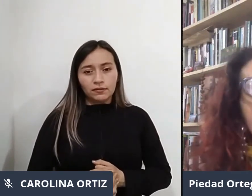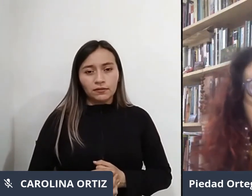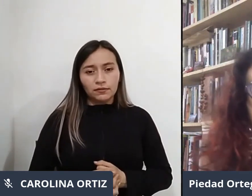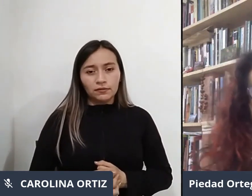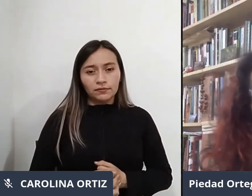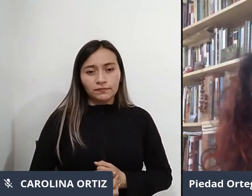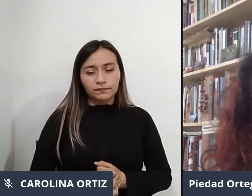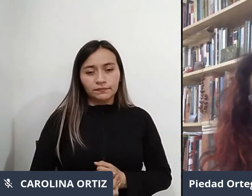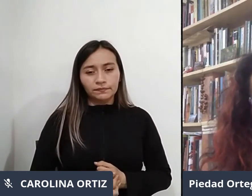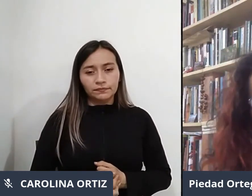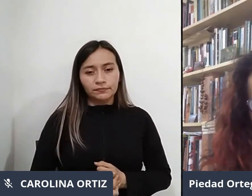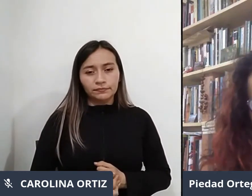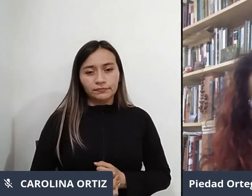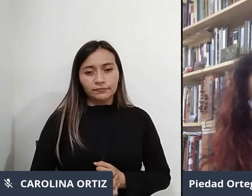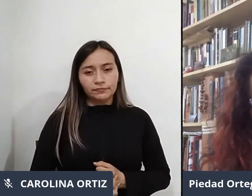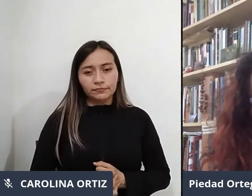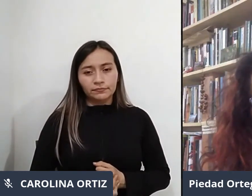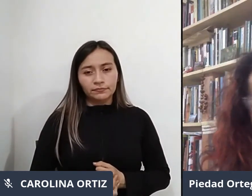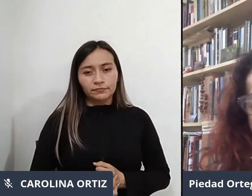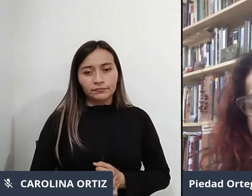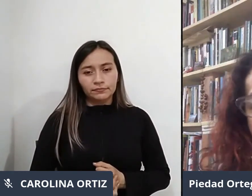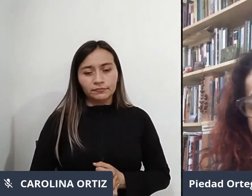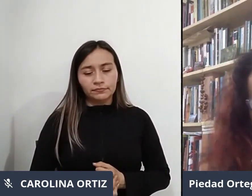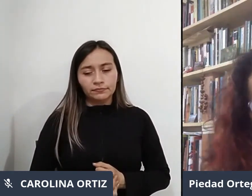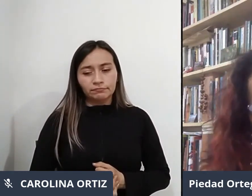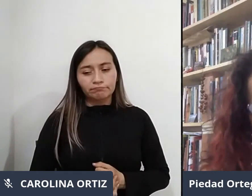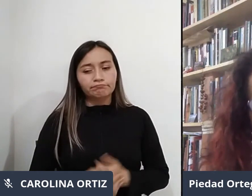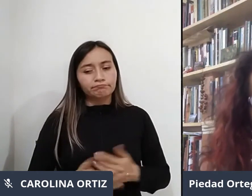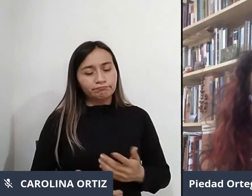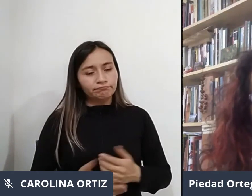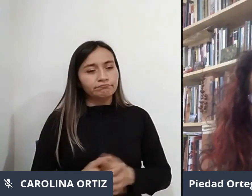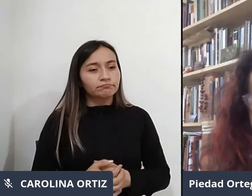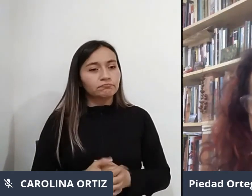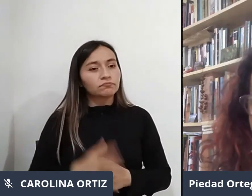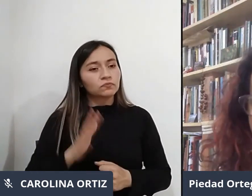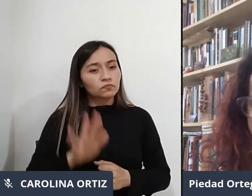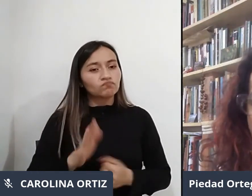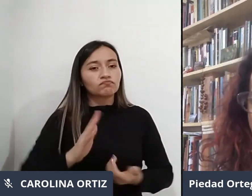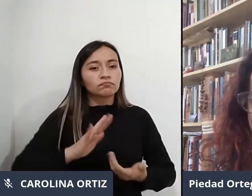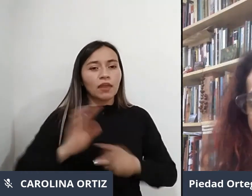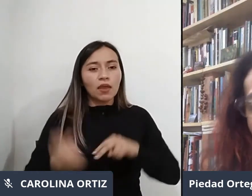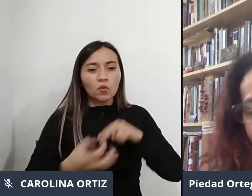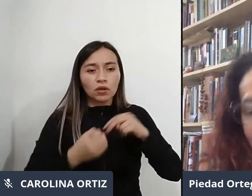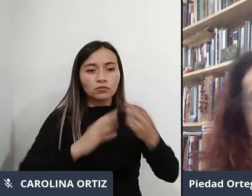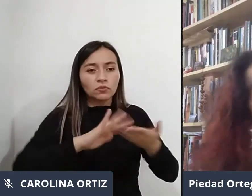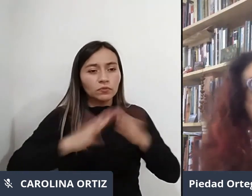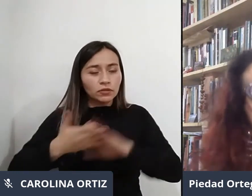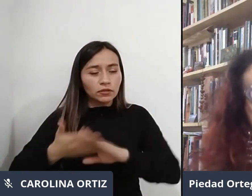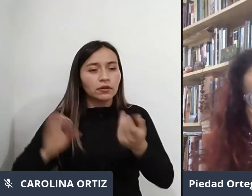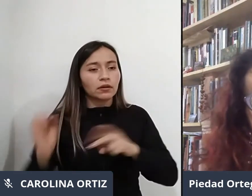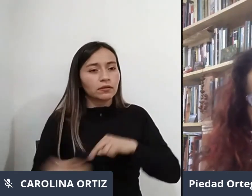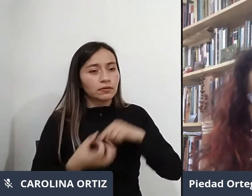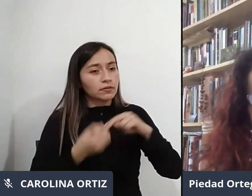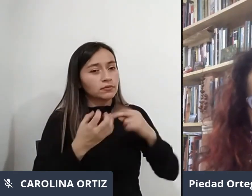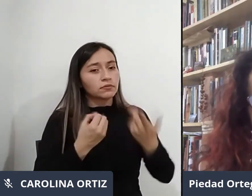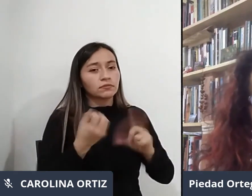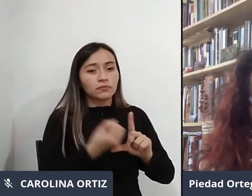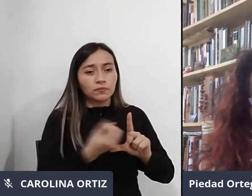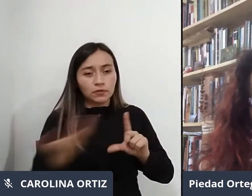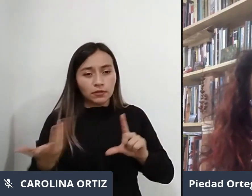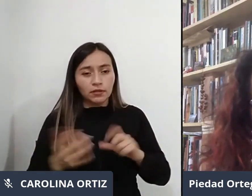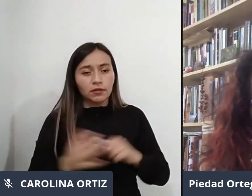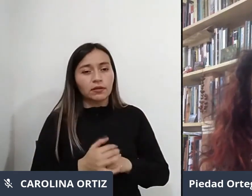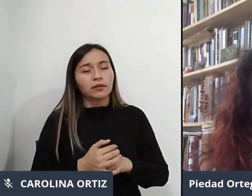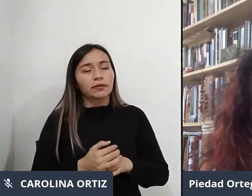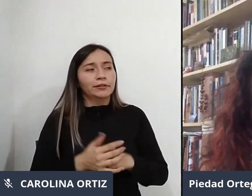en clave de la educación popular, en clave de la educación comunitaria, en clave de esta pedagogía crítica, que